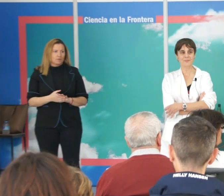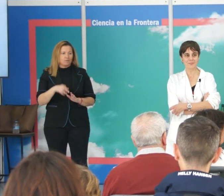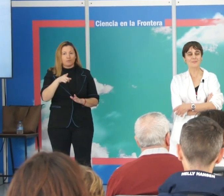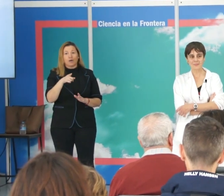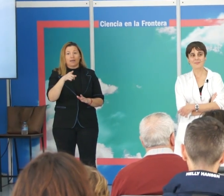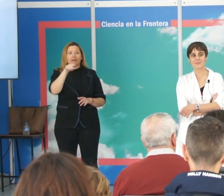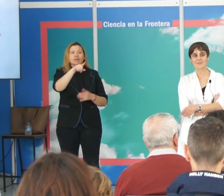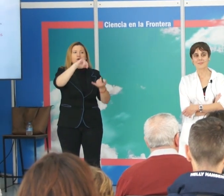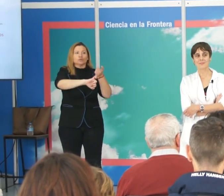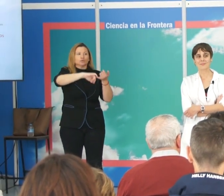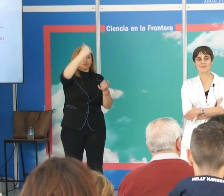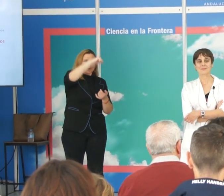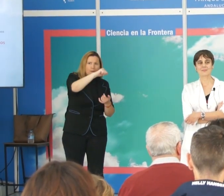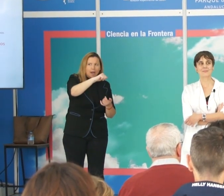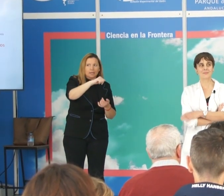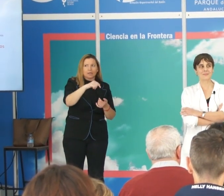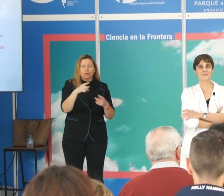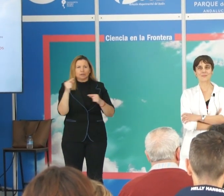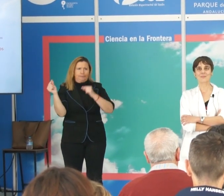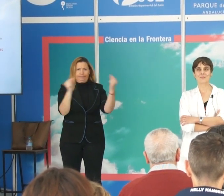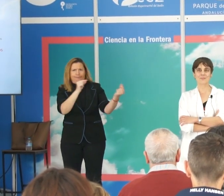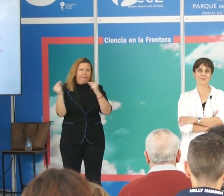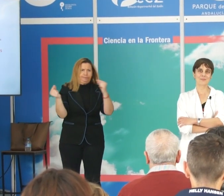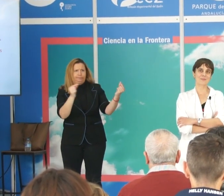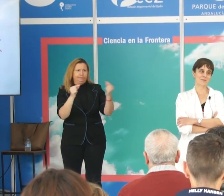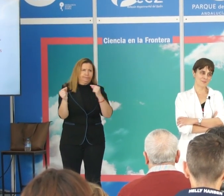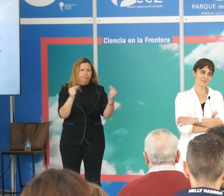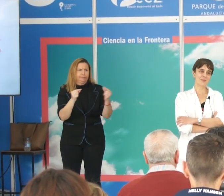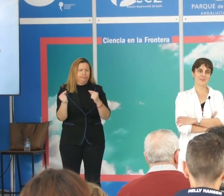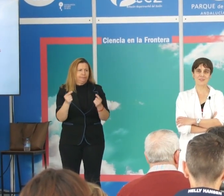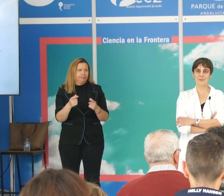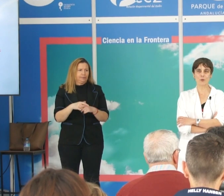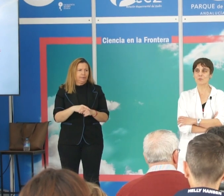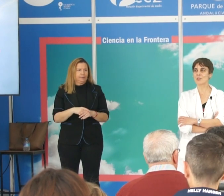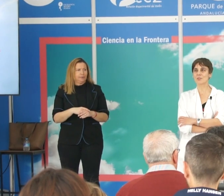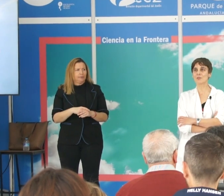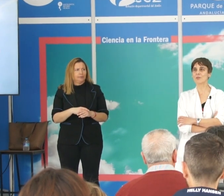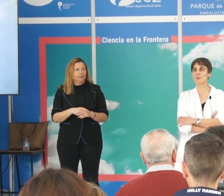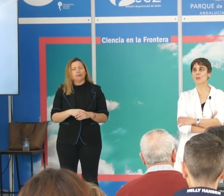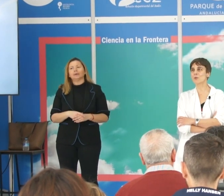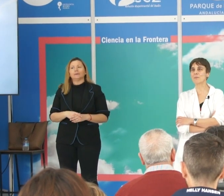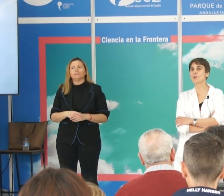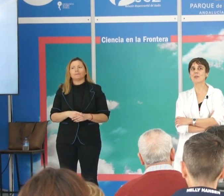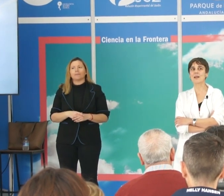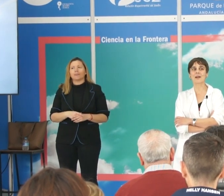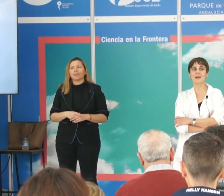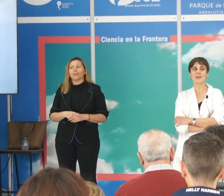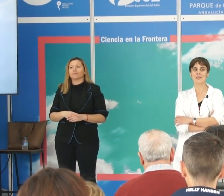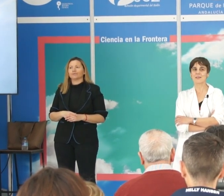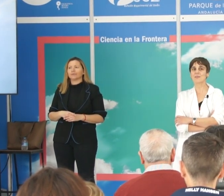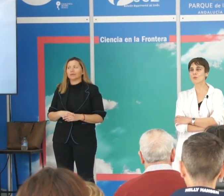Con su marido, en la deriva que tomó su investigación. Uh-huh. Para favorecer el conflicto. Sí, se pegó un tiro cuando él vino